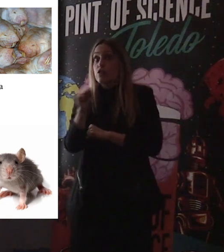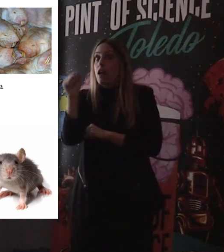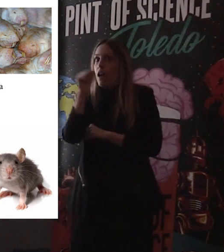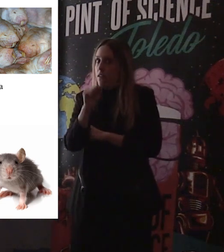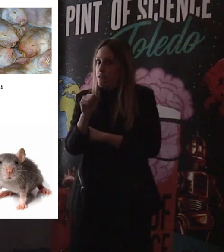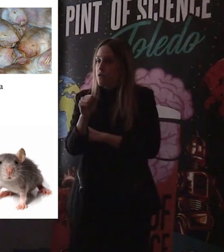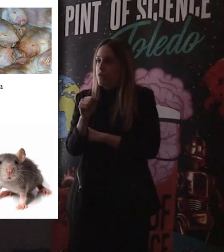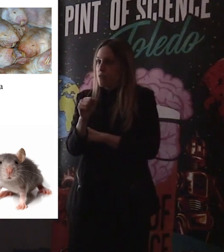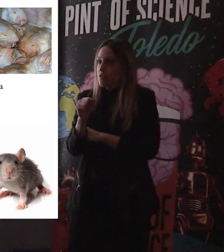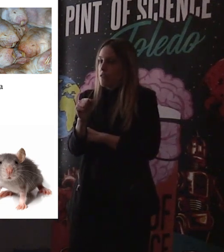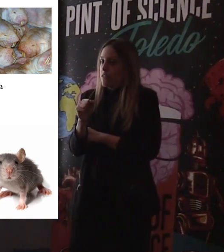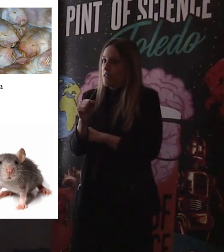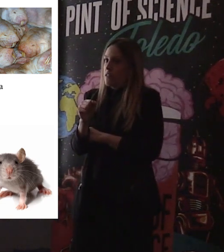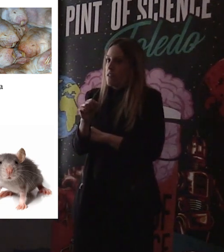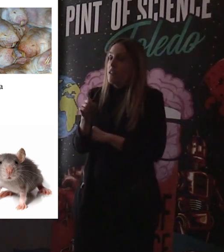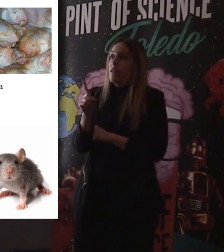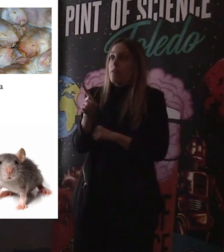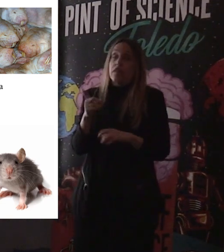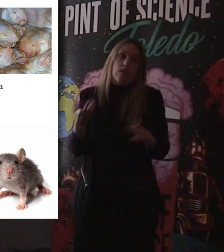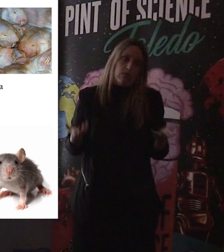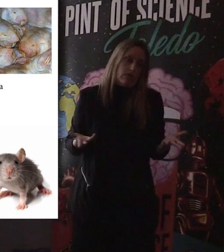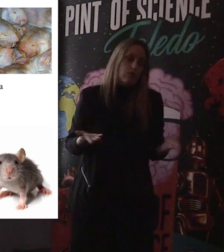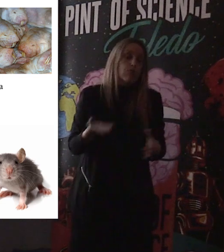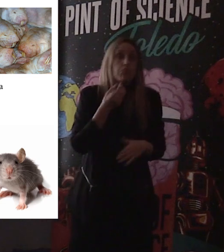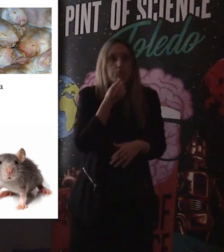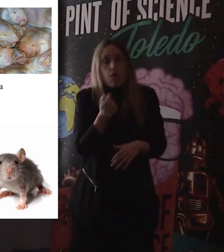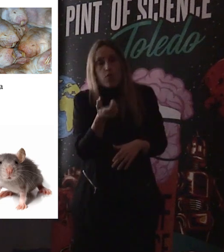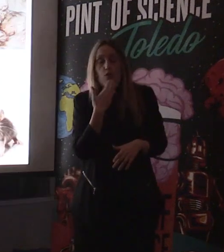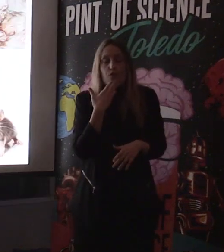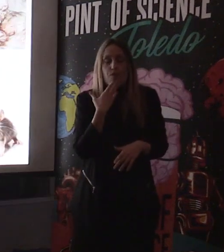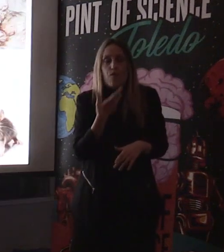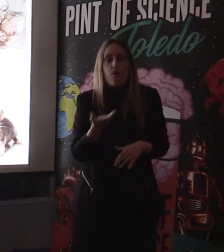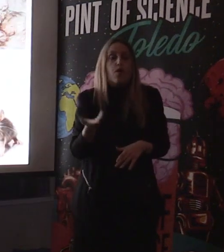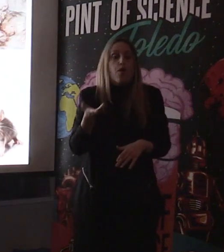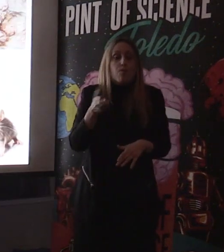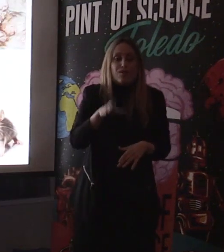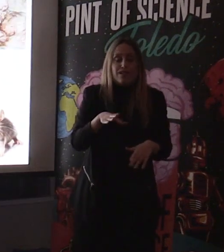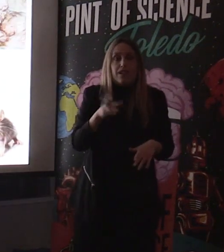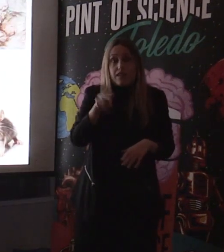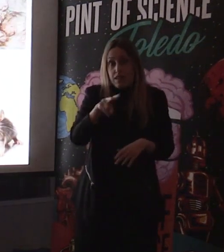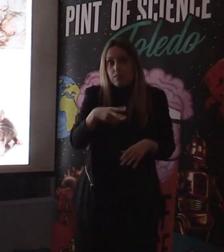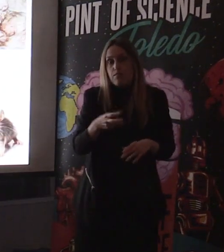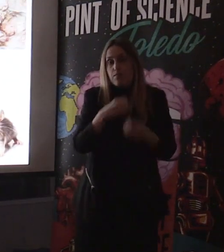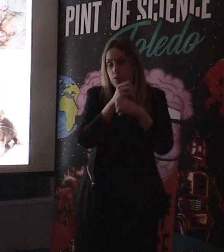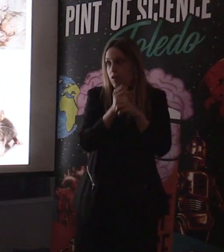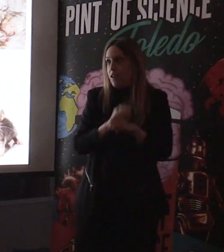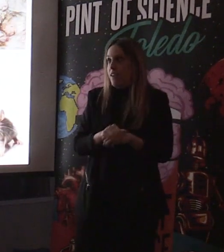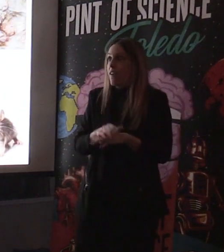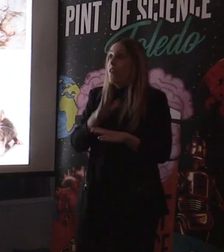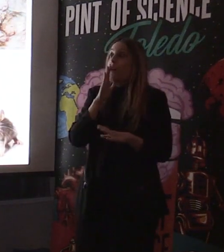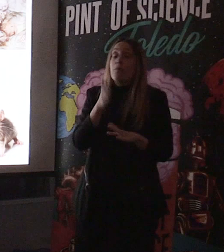ya es un poco la inmortalidad biológica, porque en estos siglos un accidente te va a pillar,